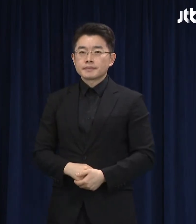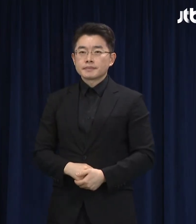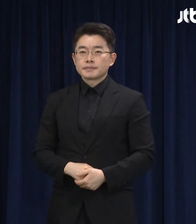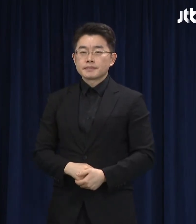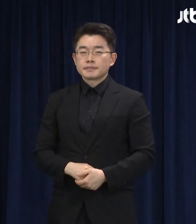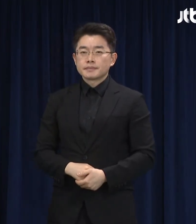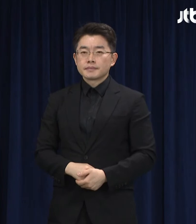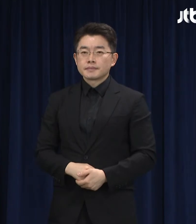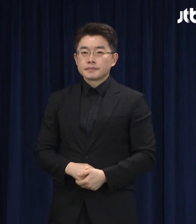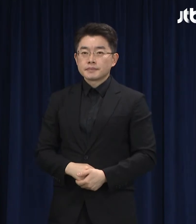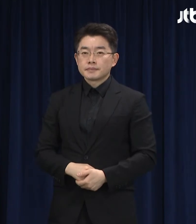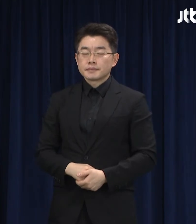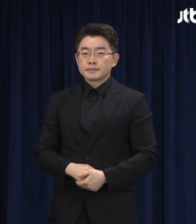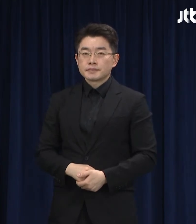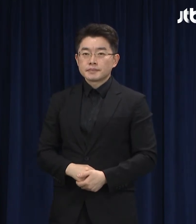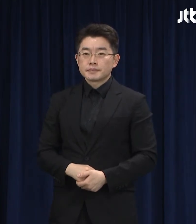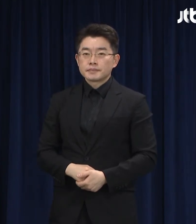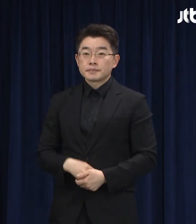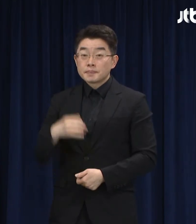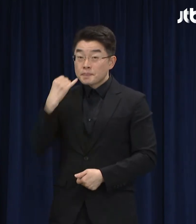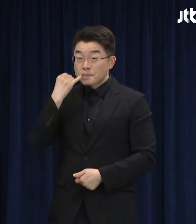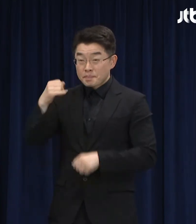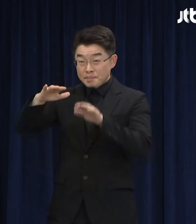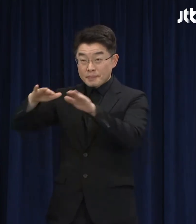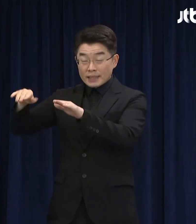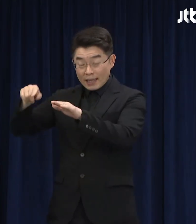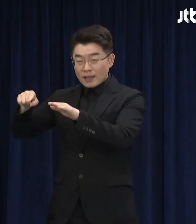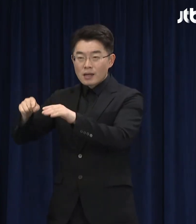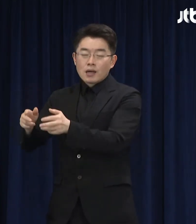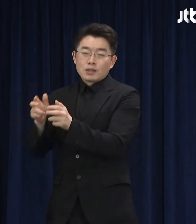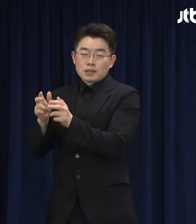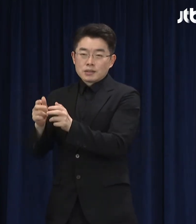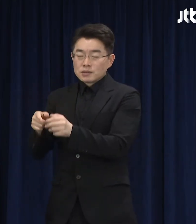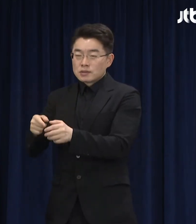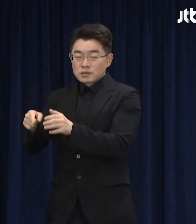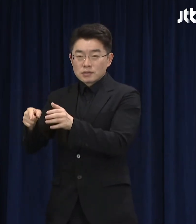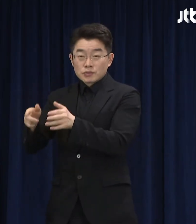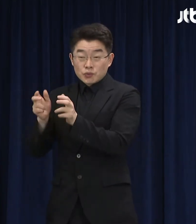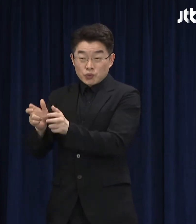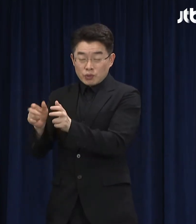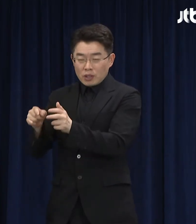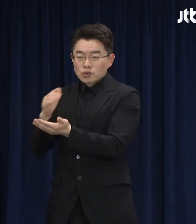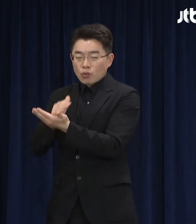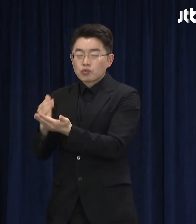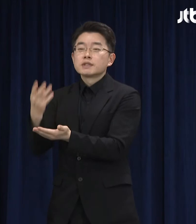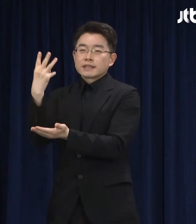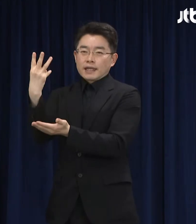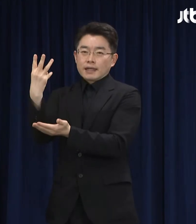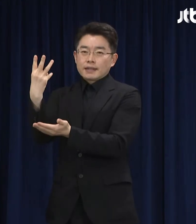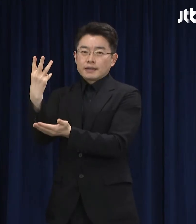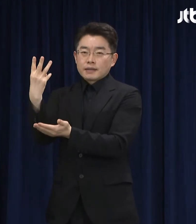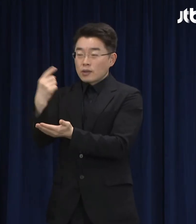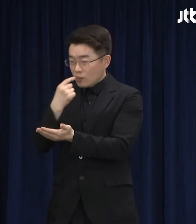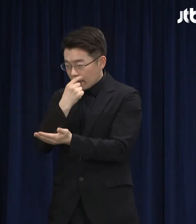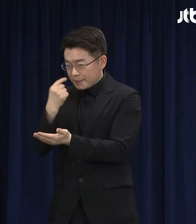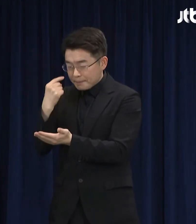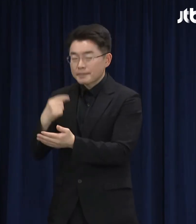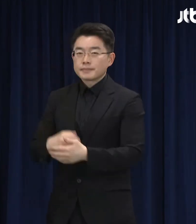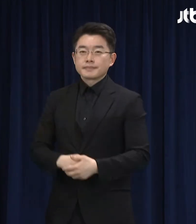해수를 이송시키는 해수 이송 펌프는 현장에 총 3대가 설치되어 있는 것을